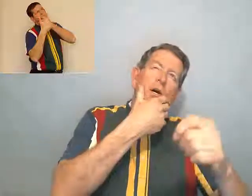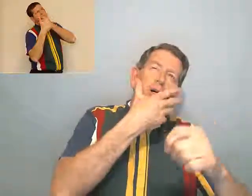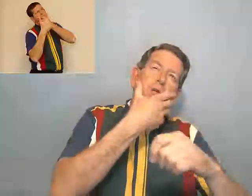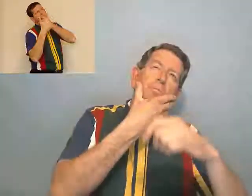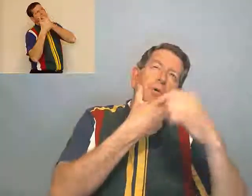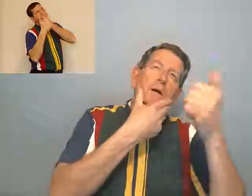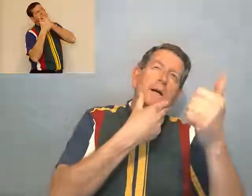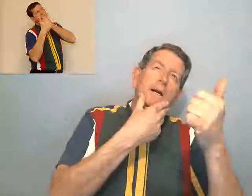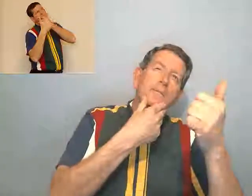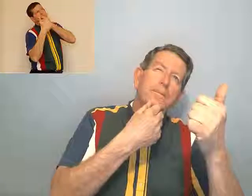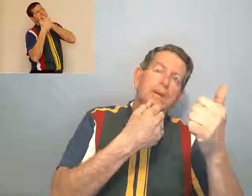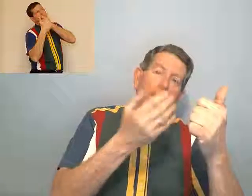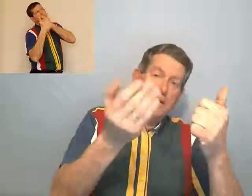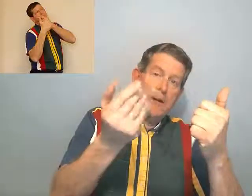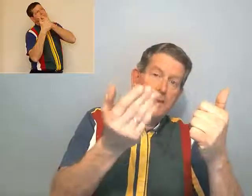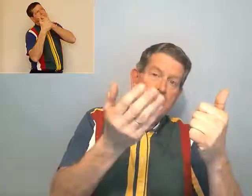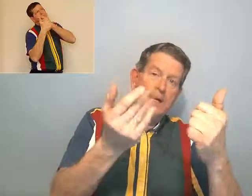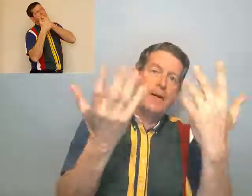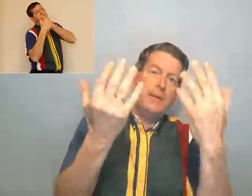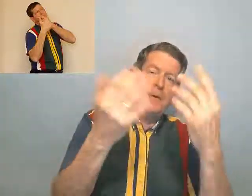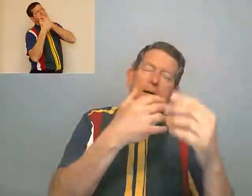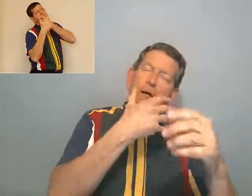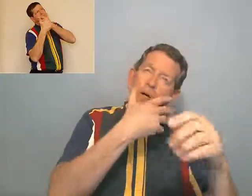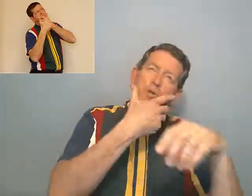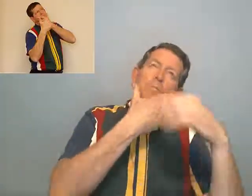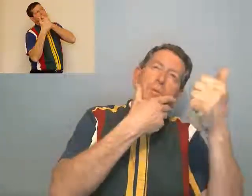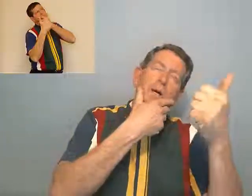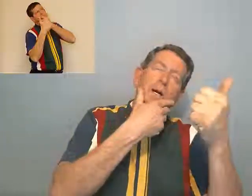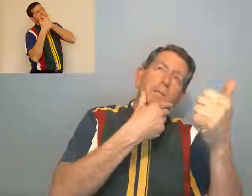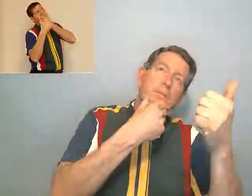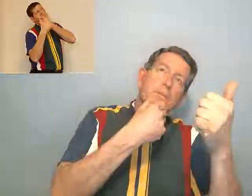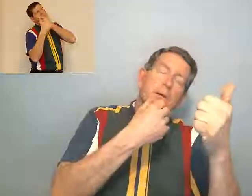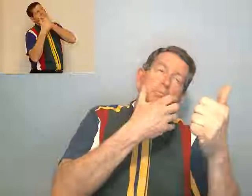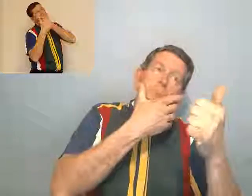je pourrais. Allez, répétez avec les mains. Je pourrais.